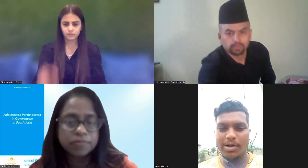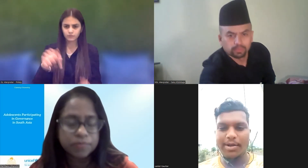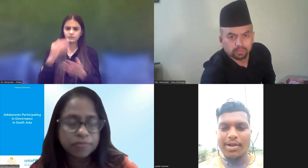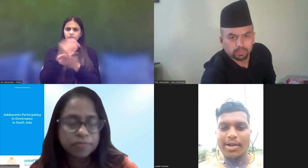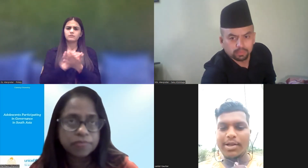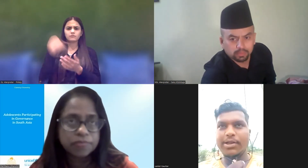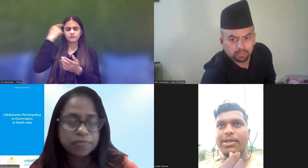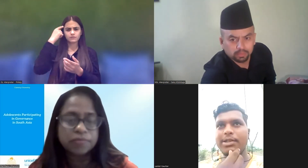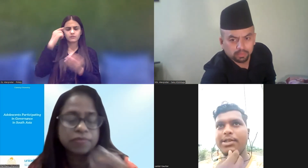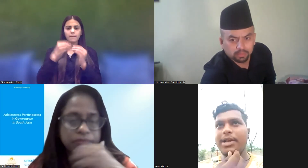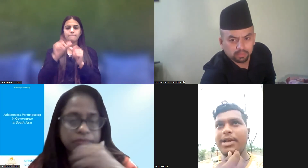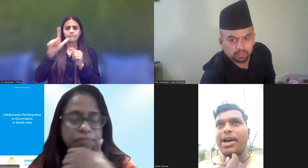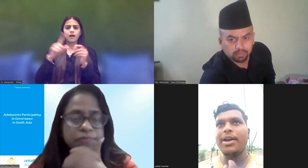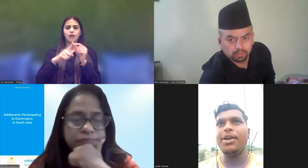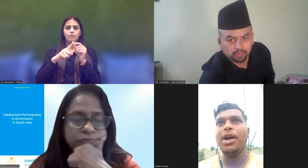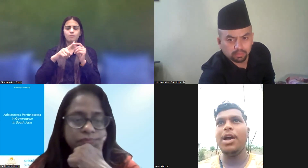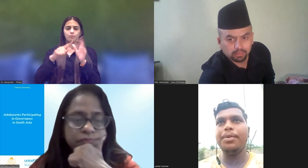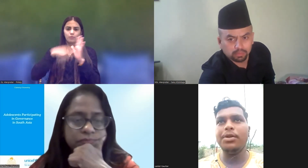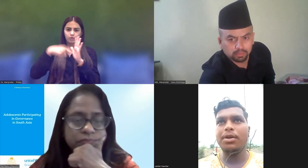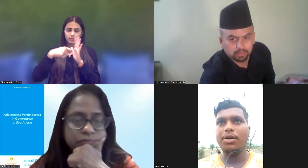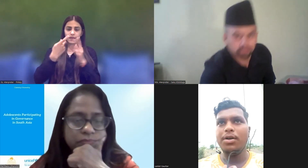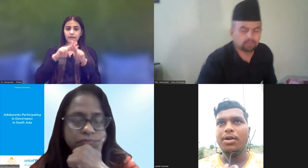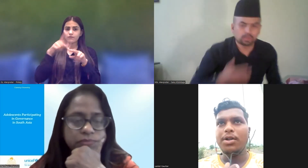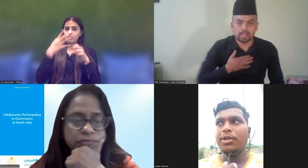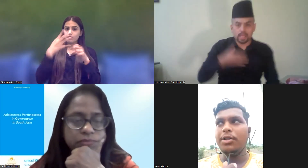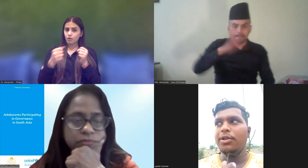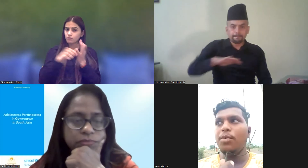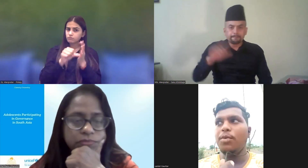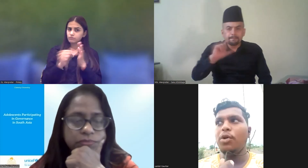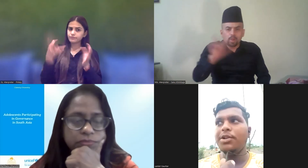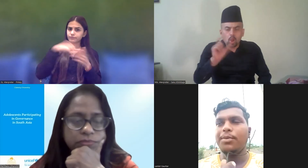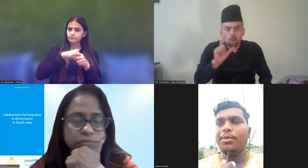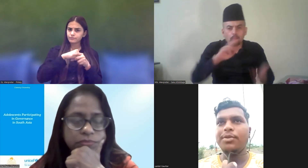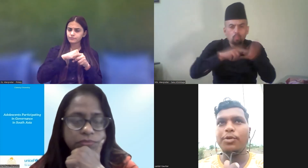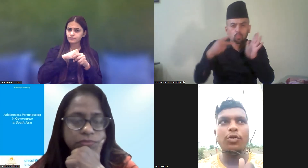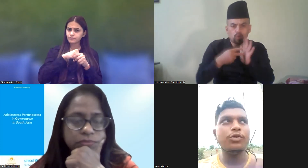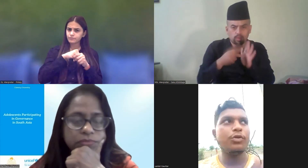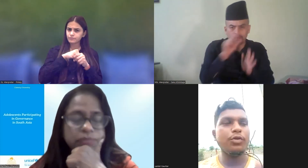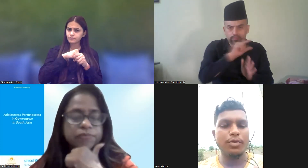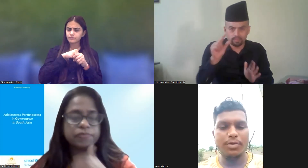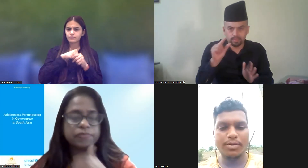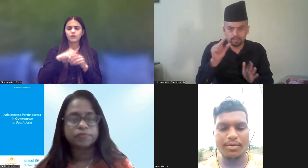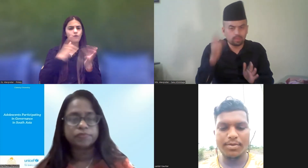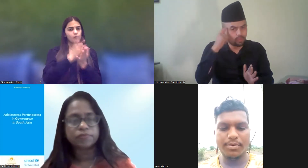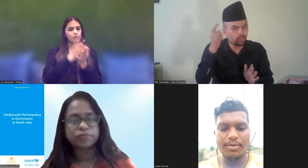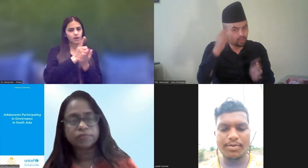का? त्या कारणाने आपण तेथील सर्व मुलांच्या समस्या आपण सोडवू शकतो.